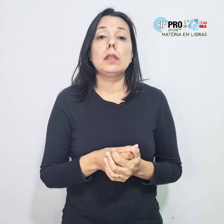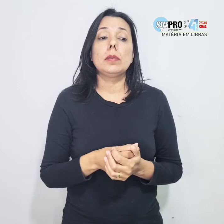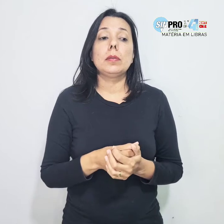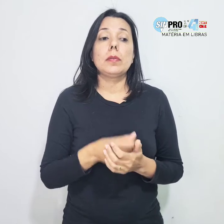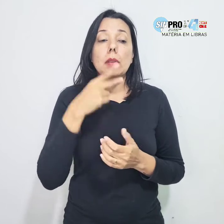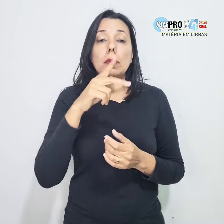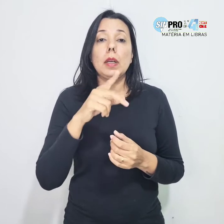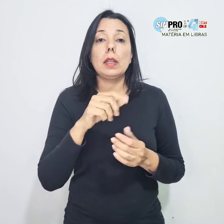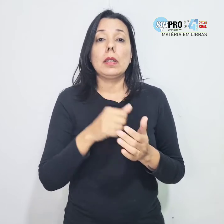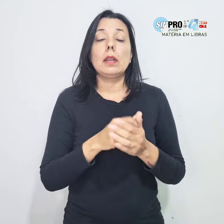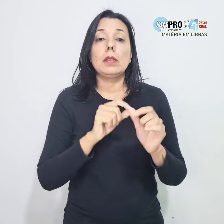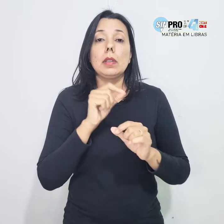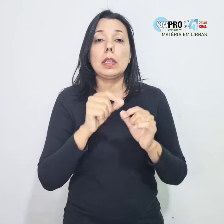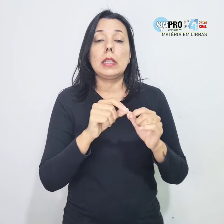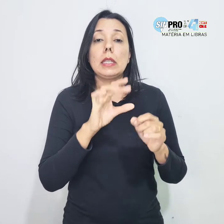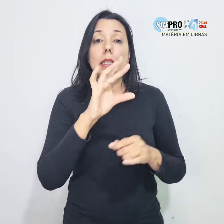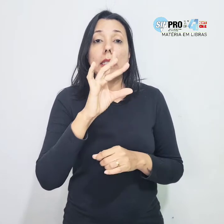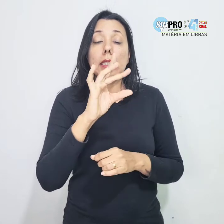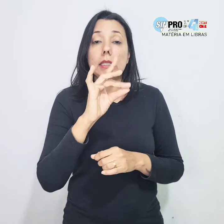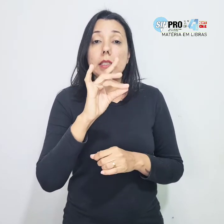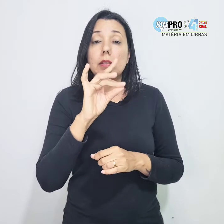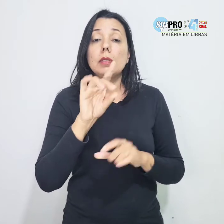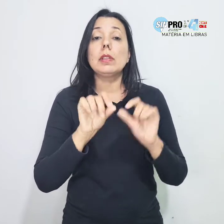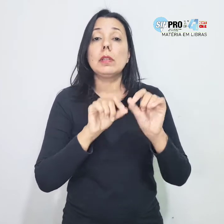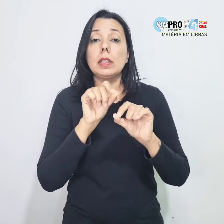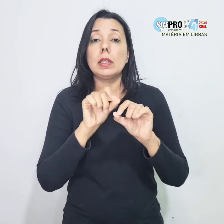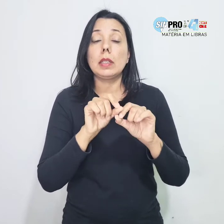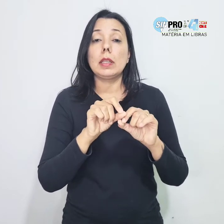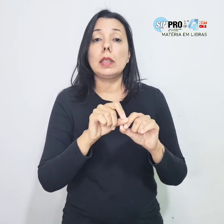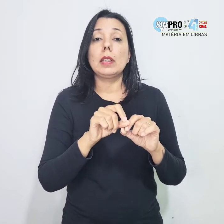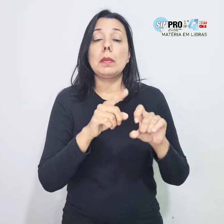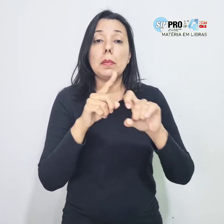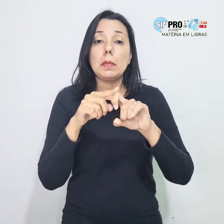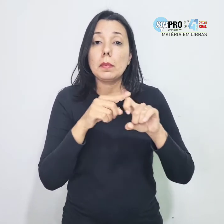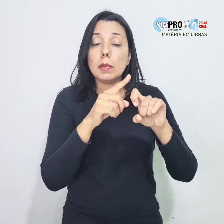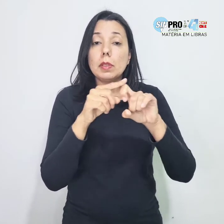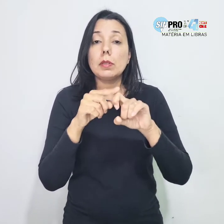para a revista científica Journal of American Medical Association, JAMA.